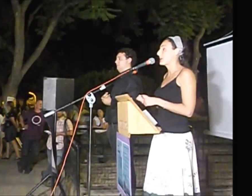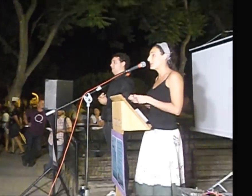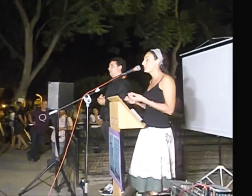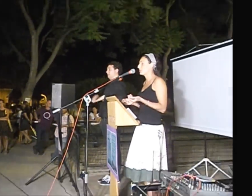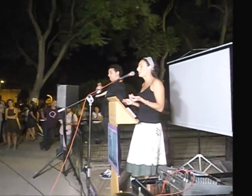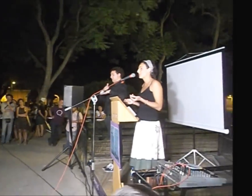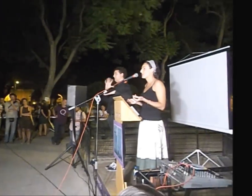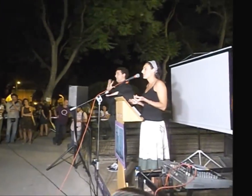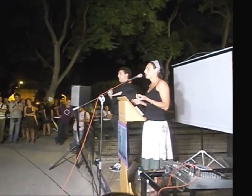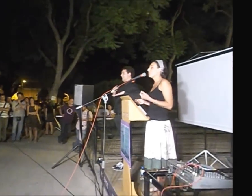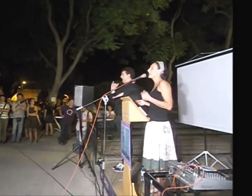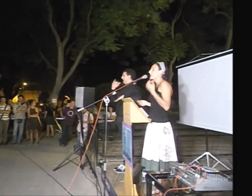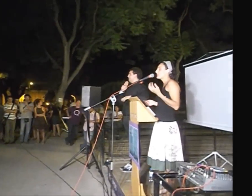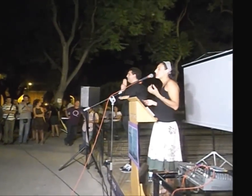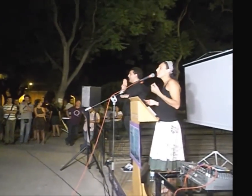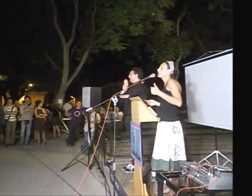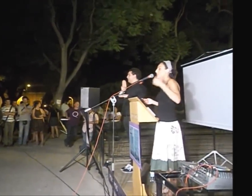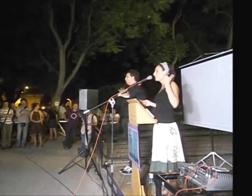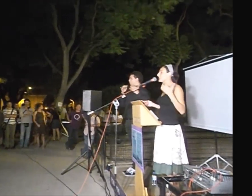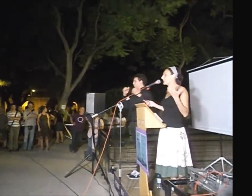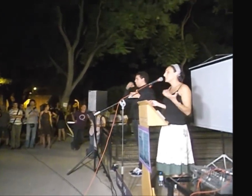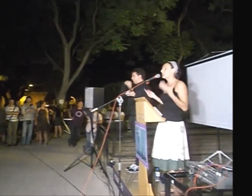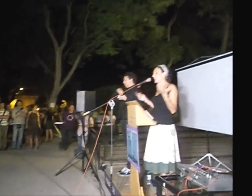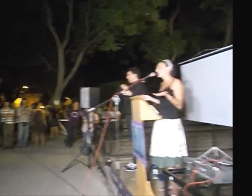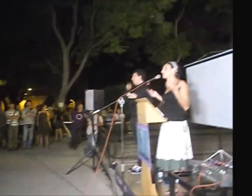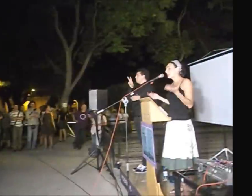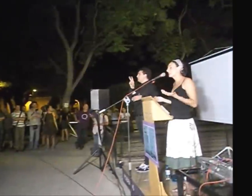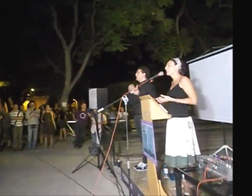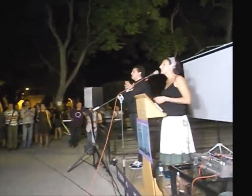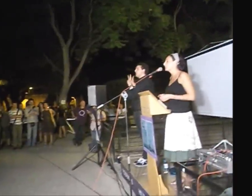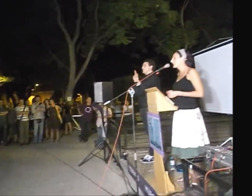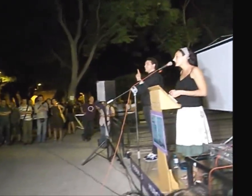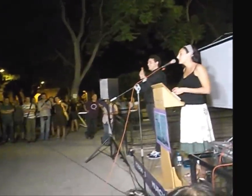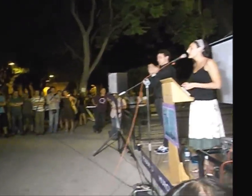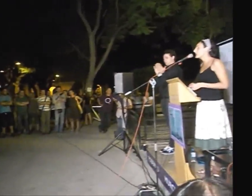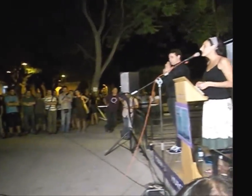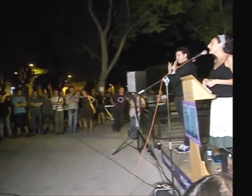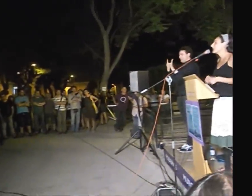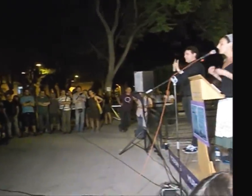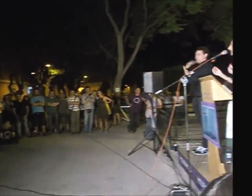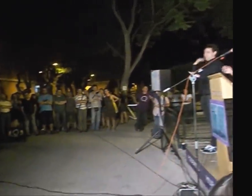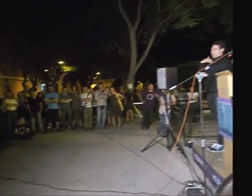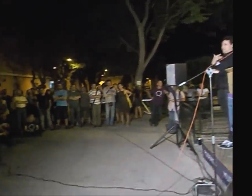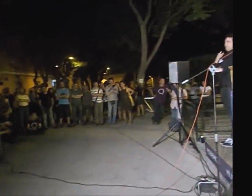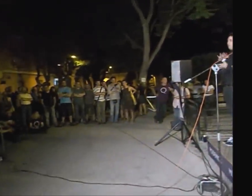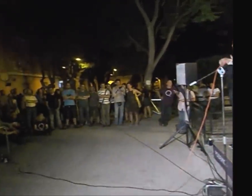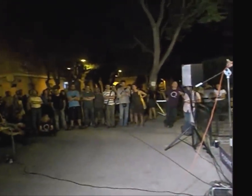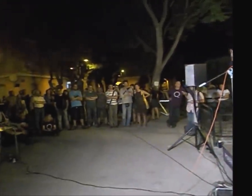tiene un parlamento. Un parlamento que en 2006 votaron los palestinos democráticamente y que